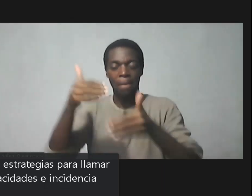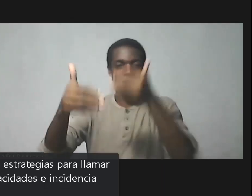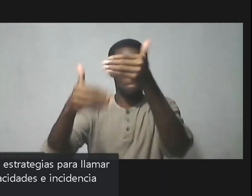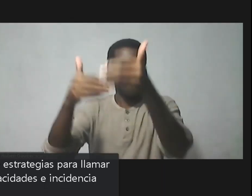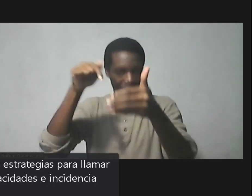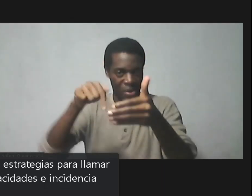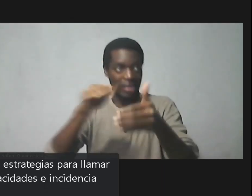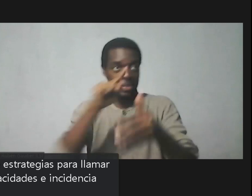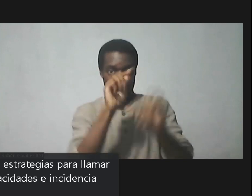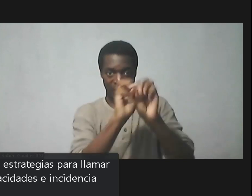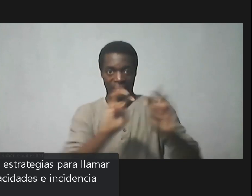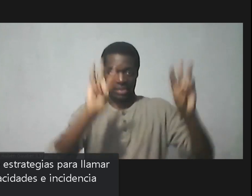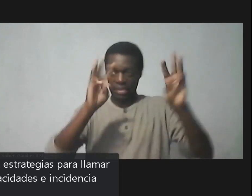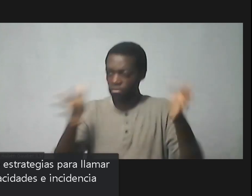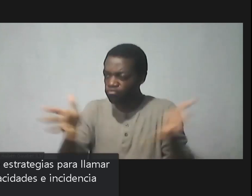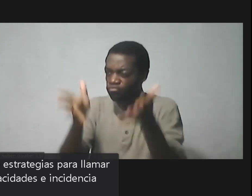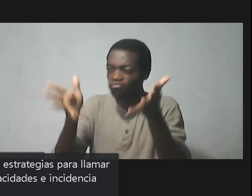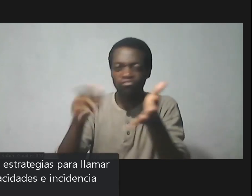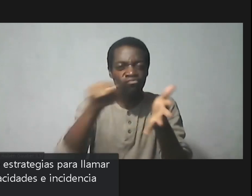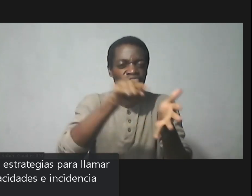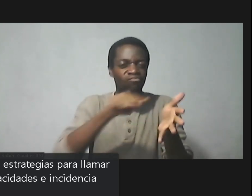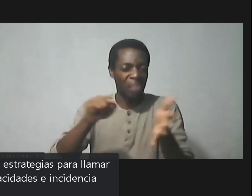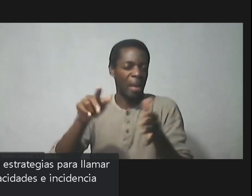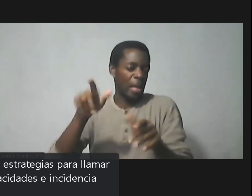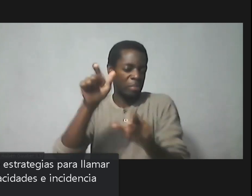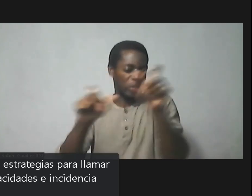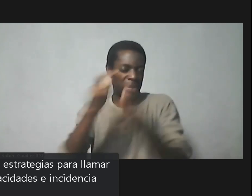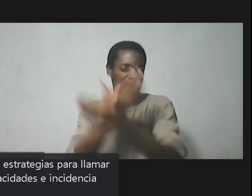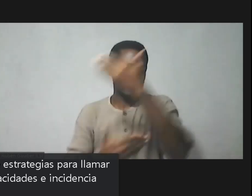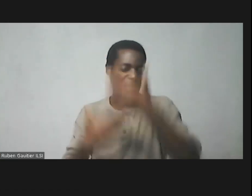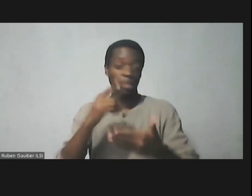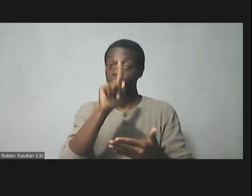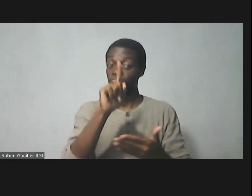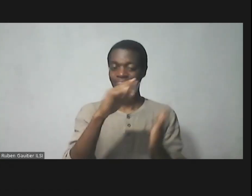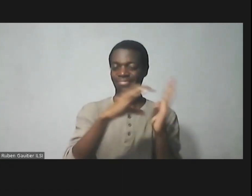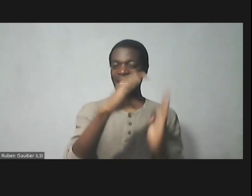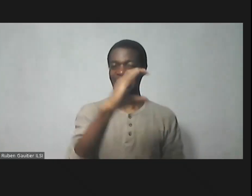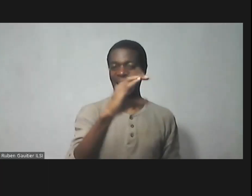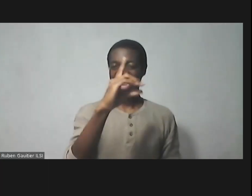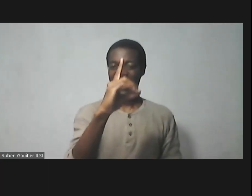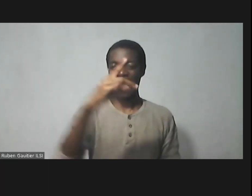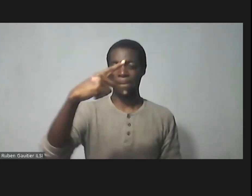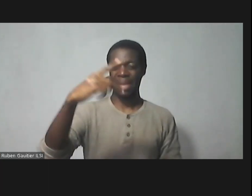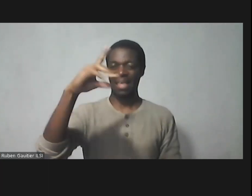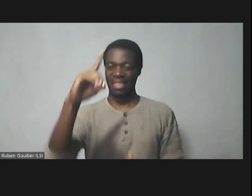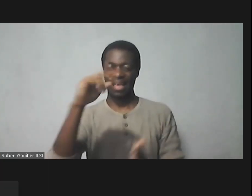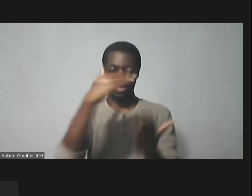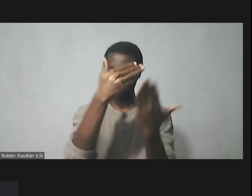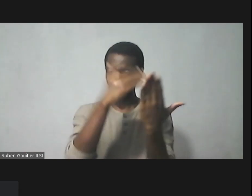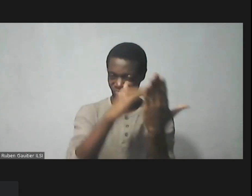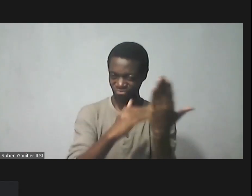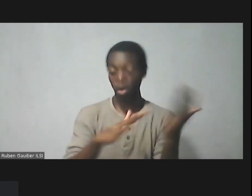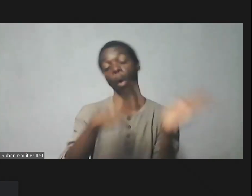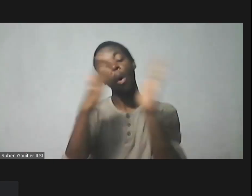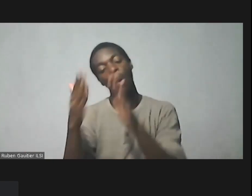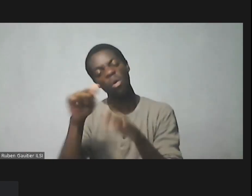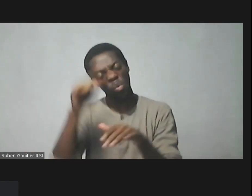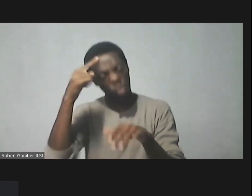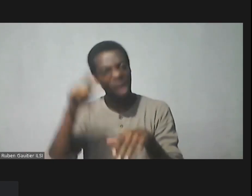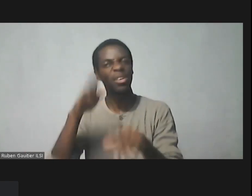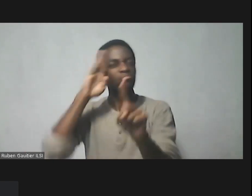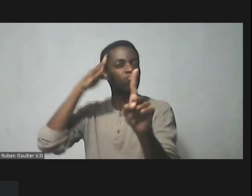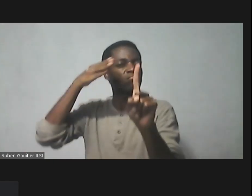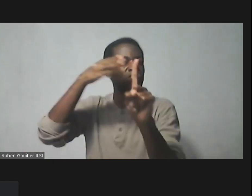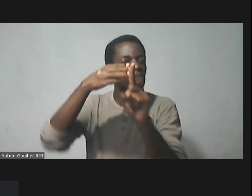en relación con la Convención sobre los Derechos de las Personas con Discapacidad, los Objetivos de Desarrollo Sostenible, así como el tema de